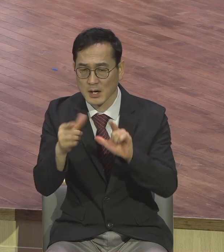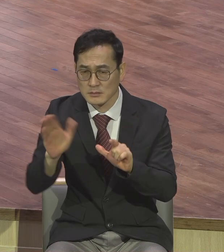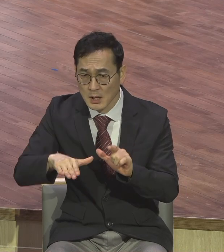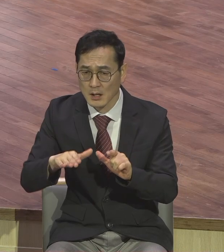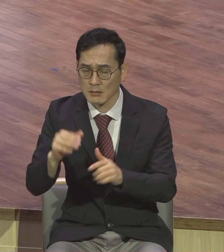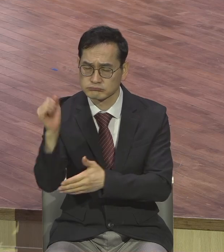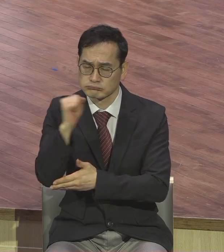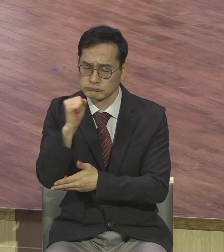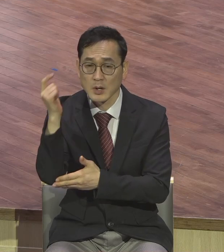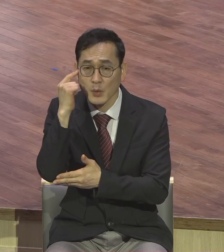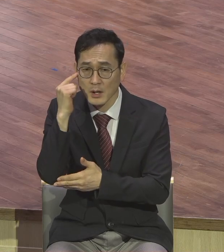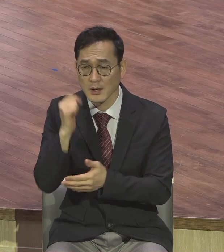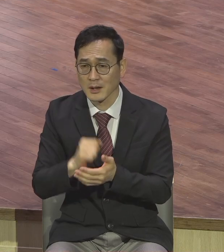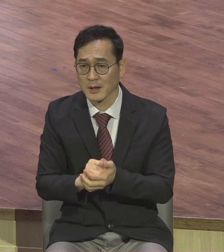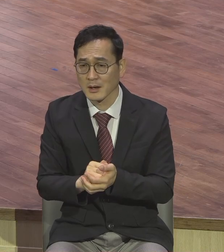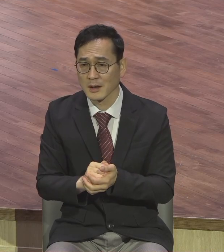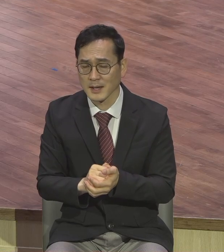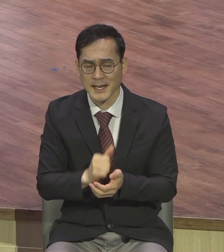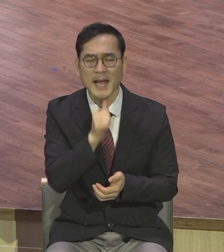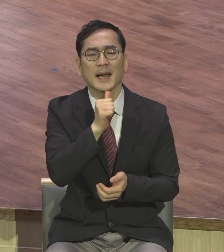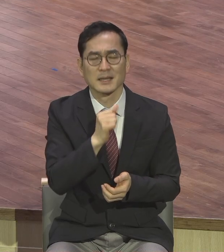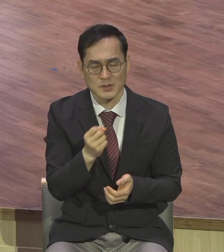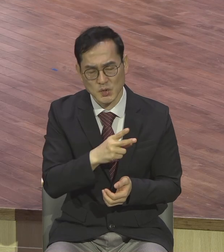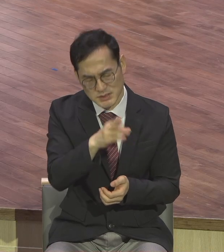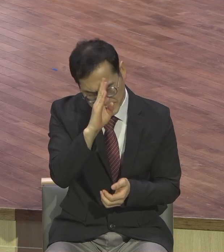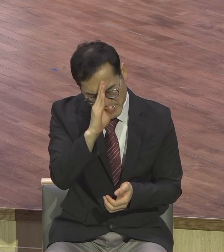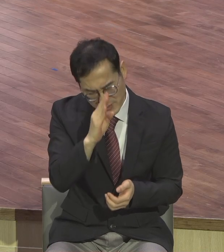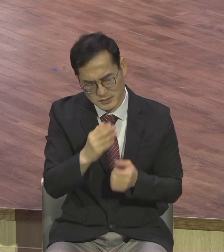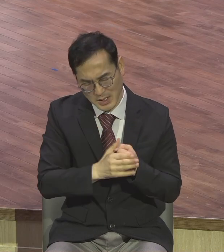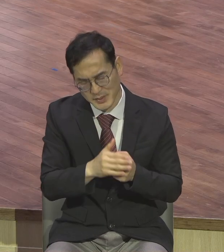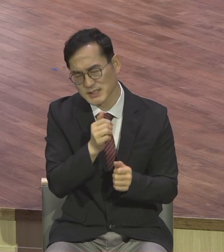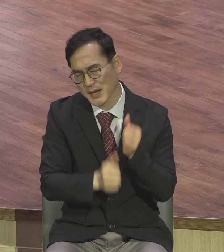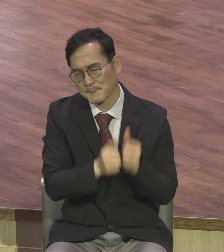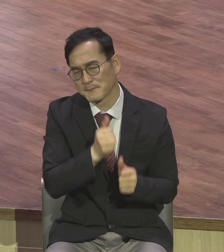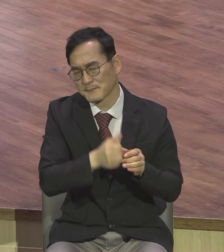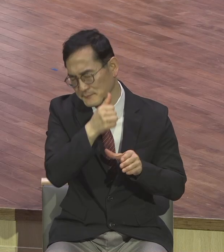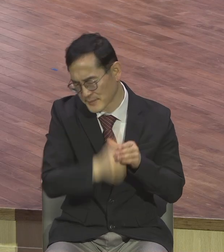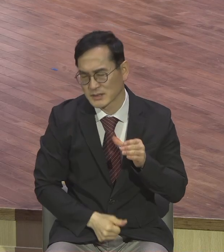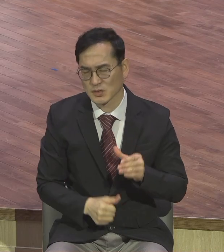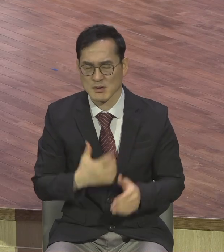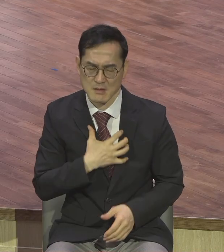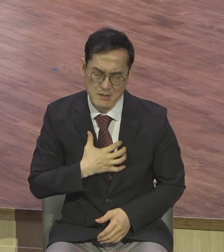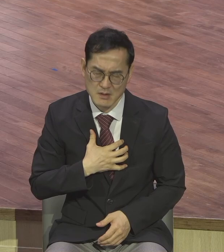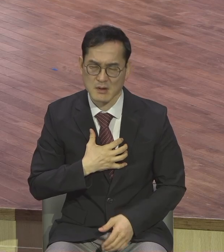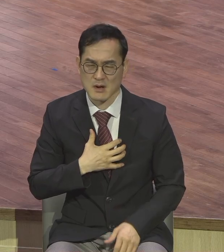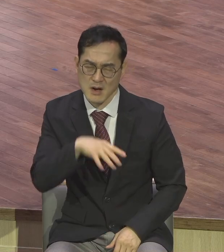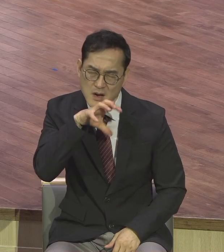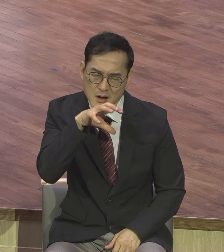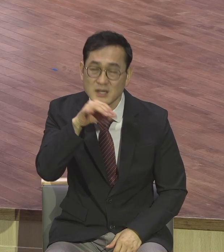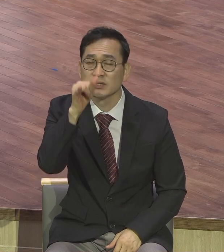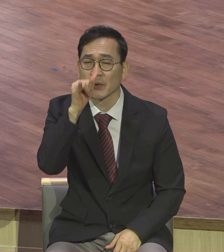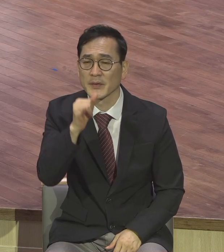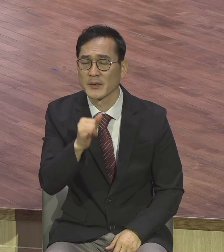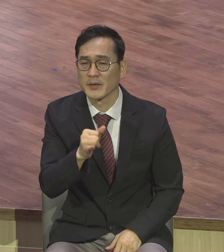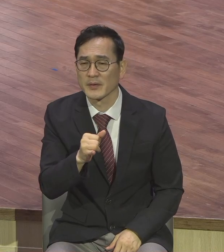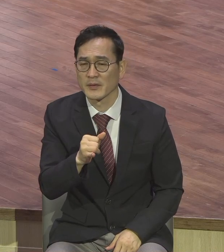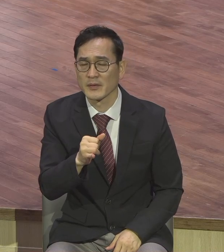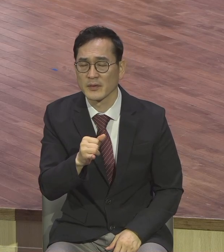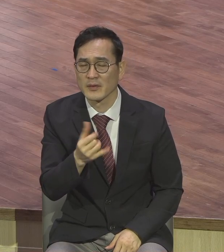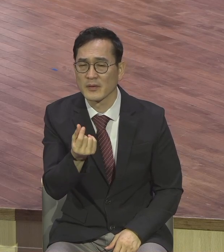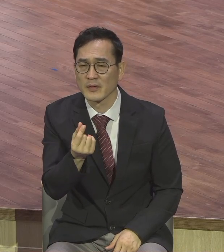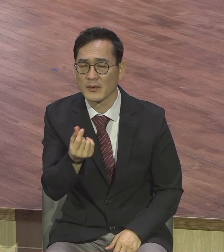물론 가난도 질병도 암환자들의 어려움 많이 당합니다. 당하고 있습니다. 자, 이때 문제 왔을